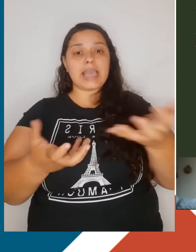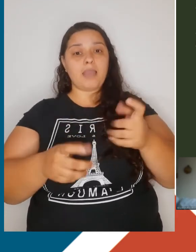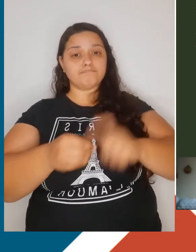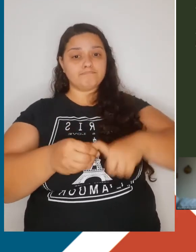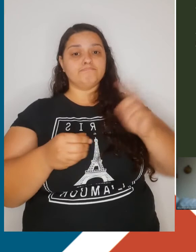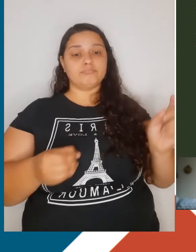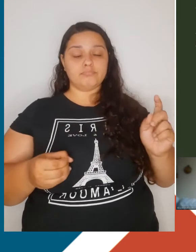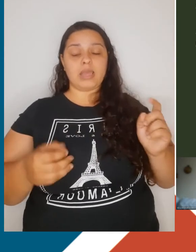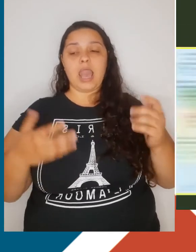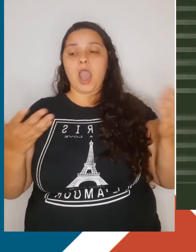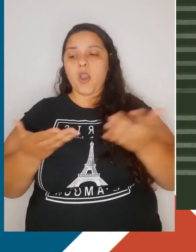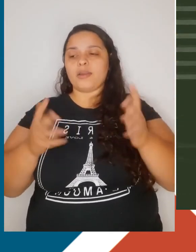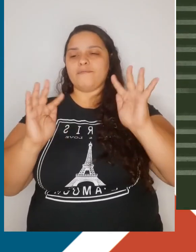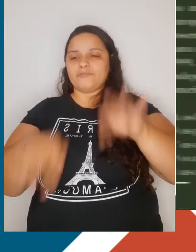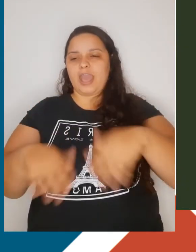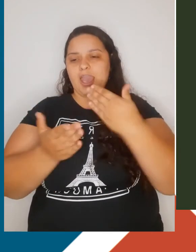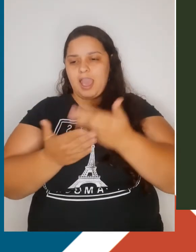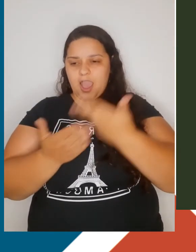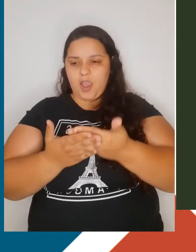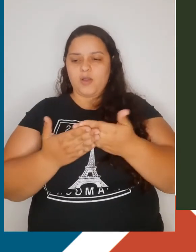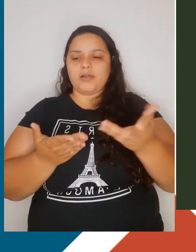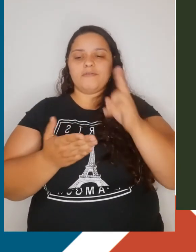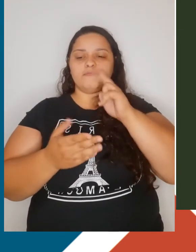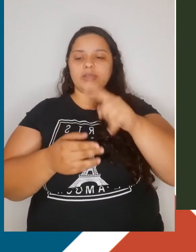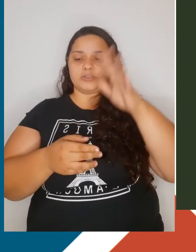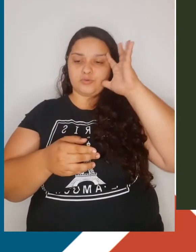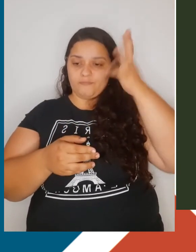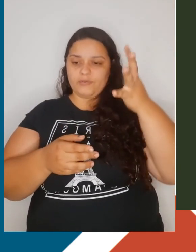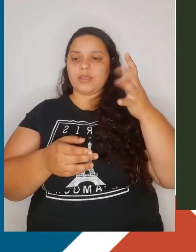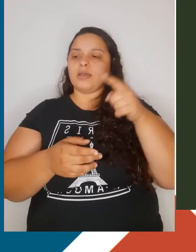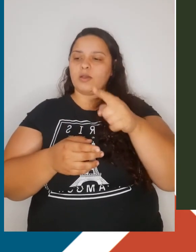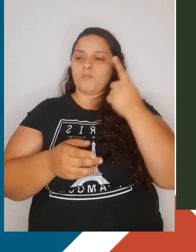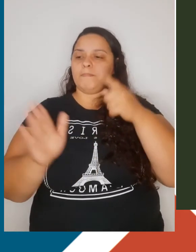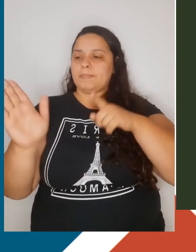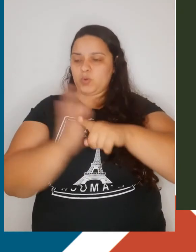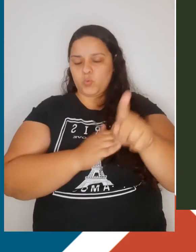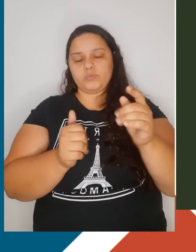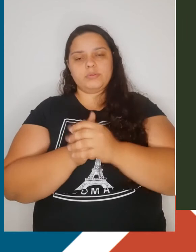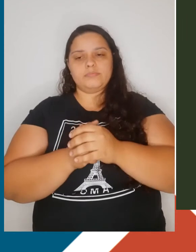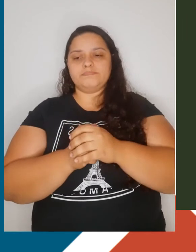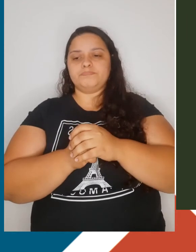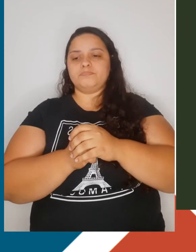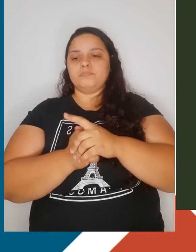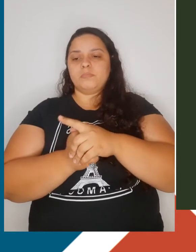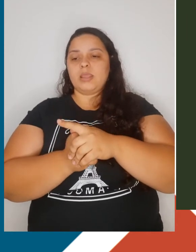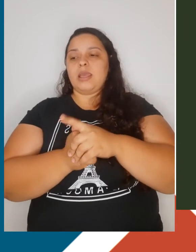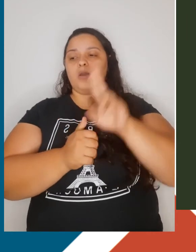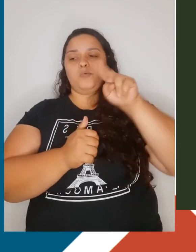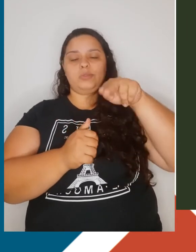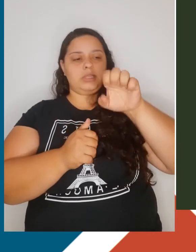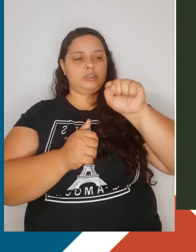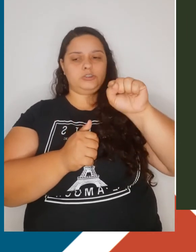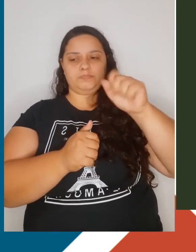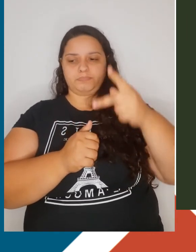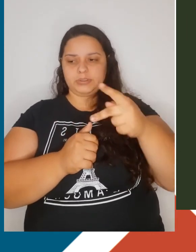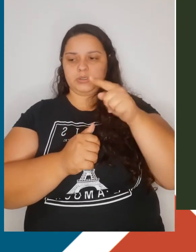movimentações por emancipação. Para encerrar nossa aula, vamos resolver juntas e juntos uma questão?